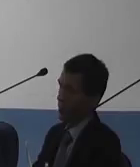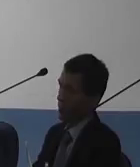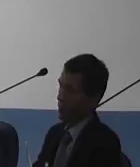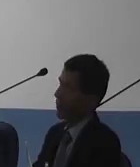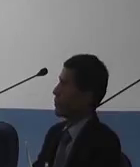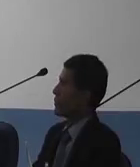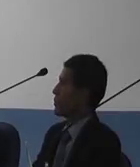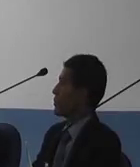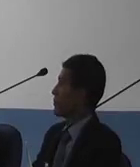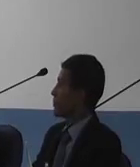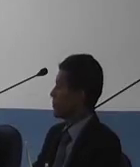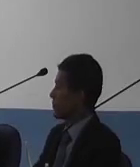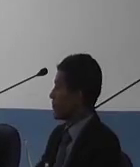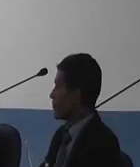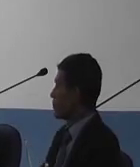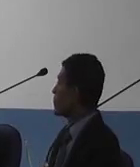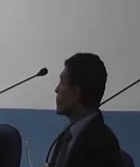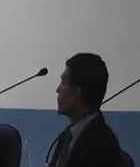Vereador Aldemir.